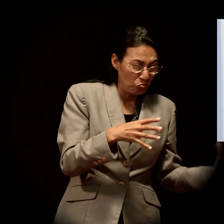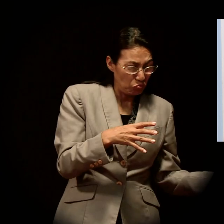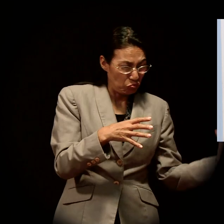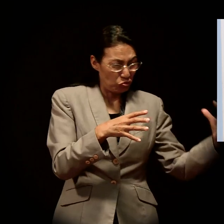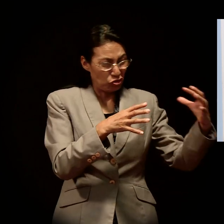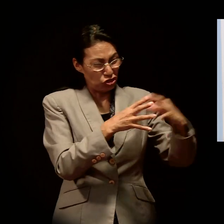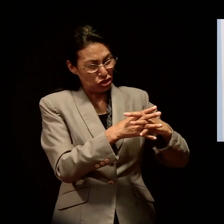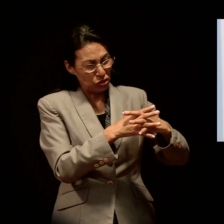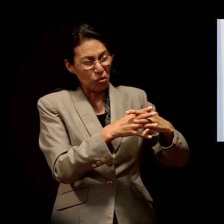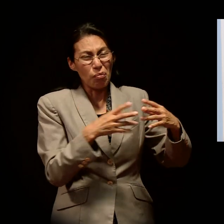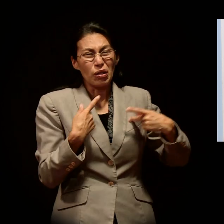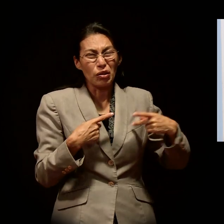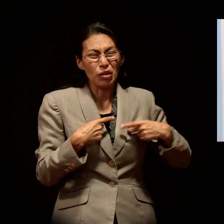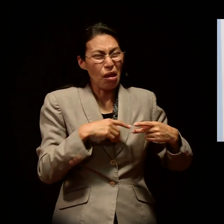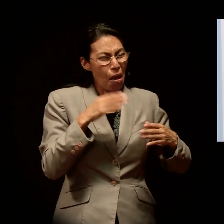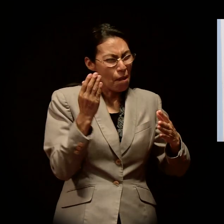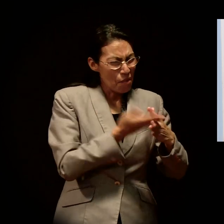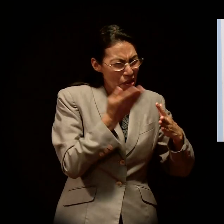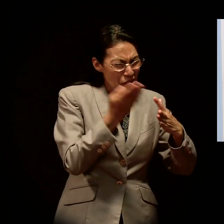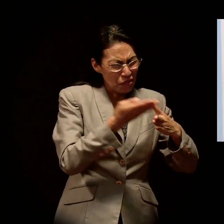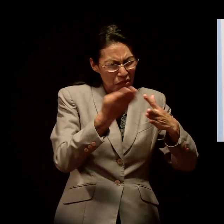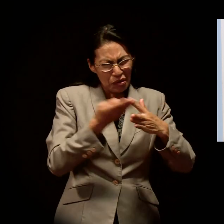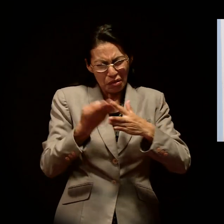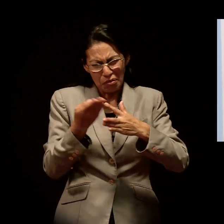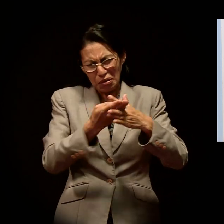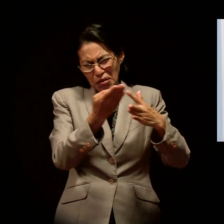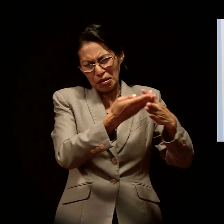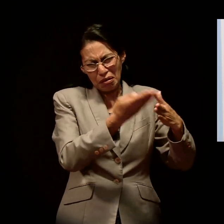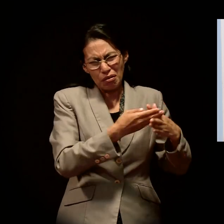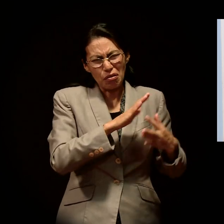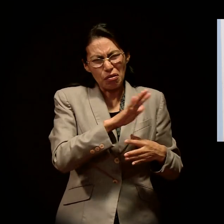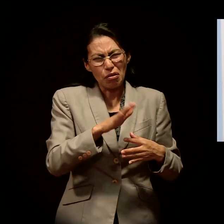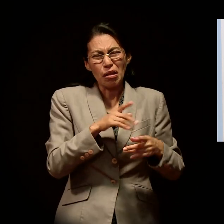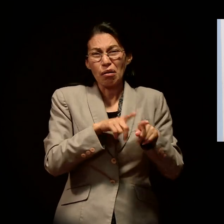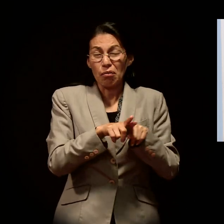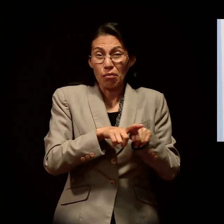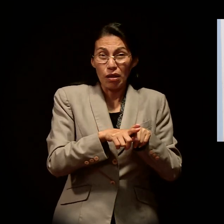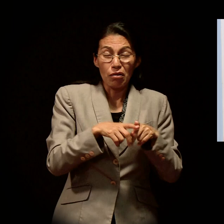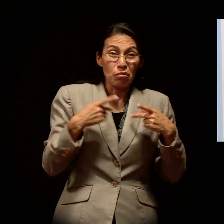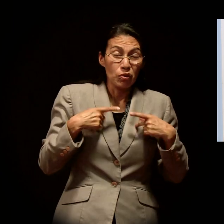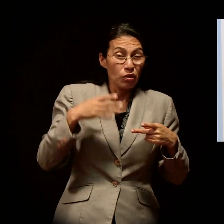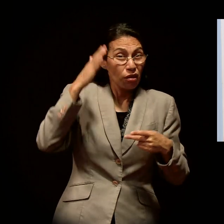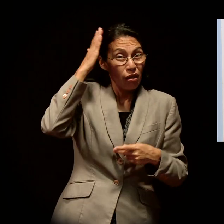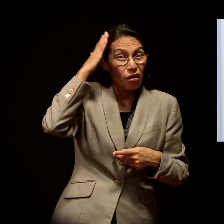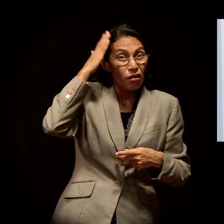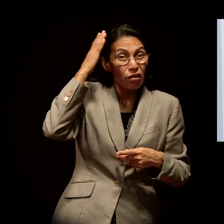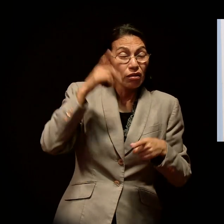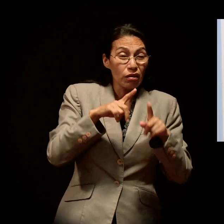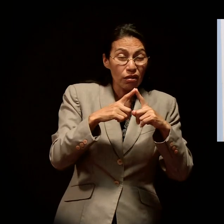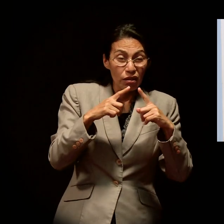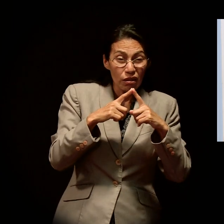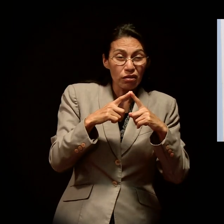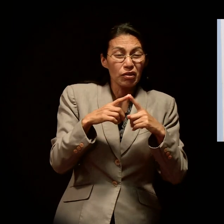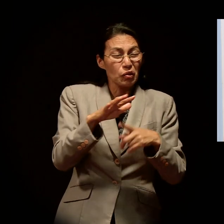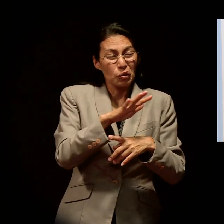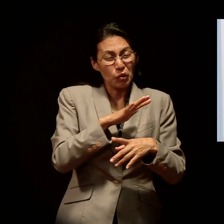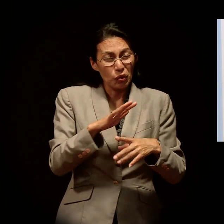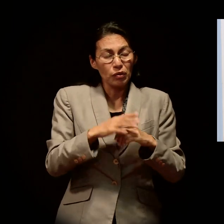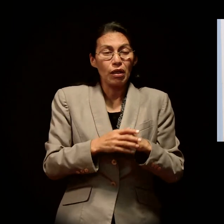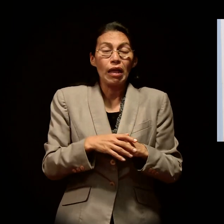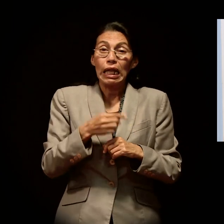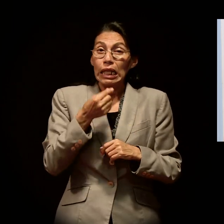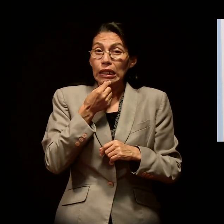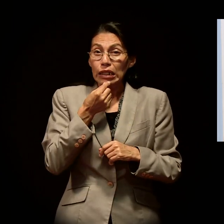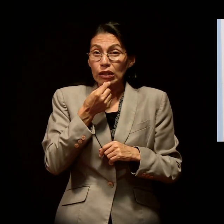arrasaron con todos mataron a muchos hermanos líderes de iglesia por supuesto